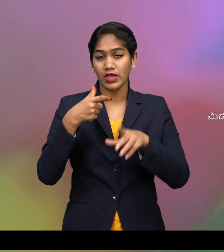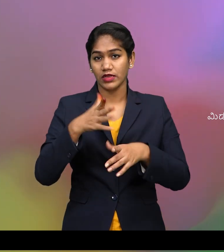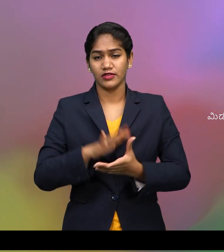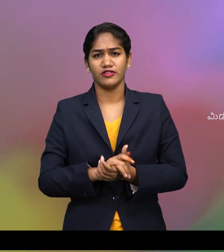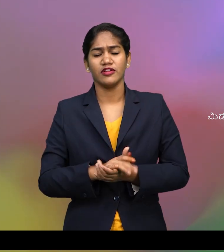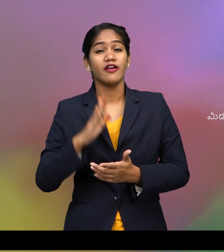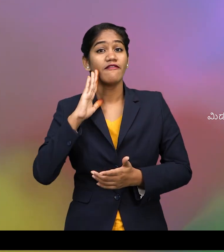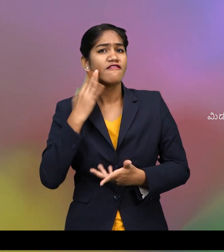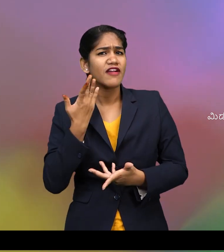ಮತ್ತು